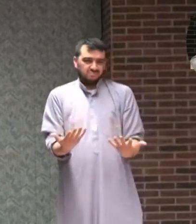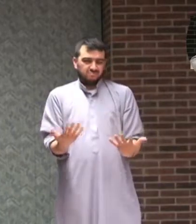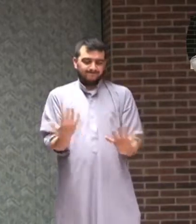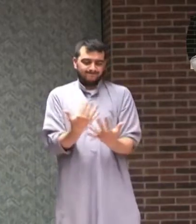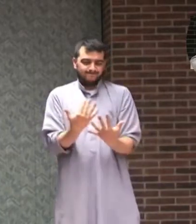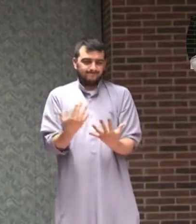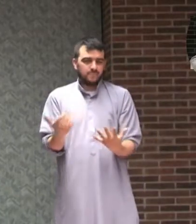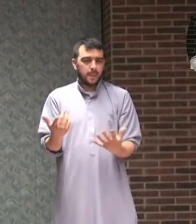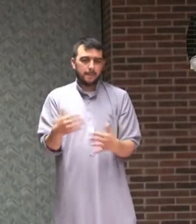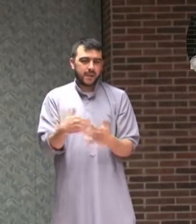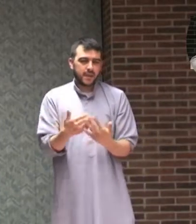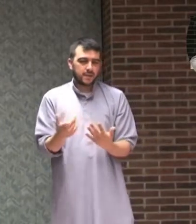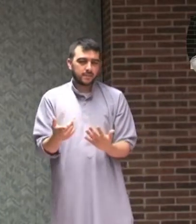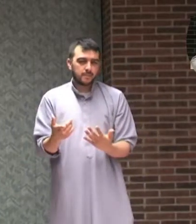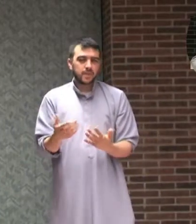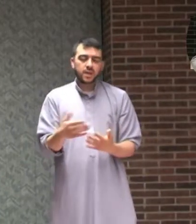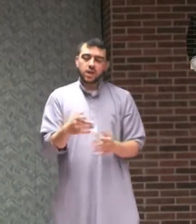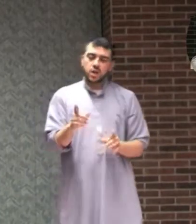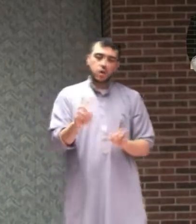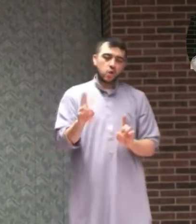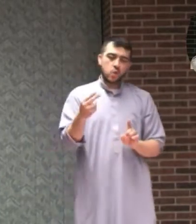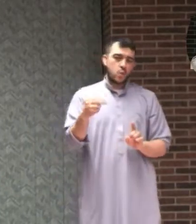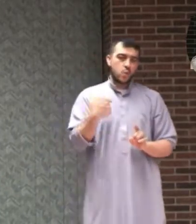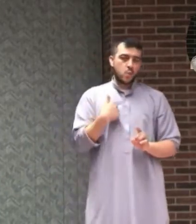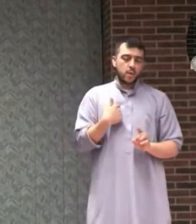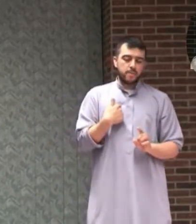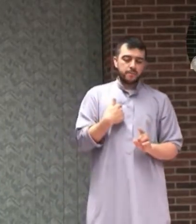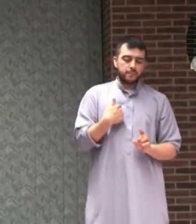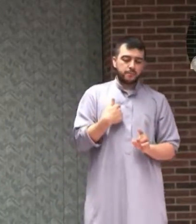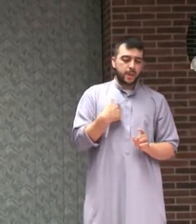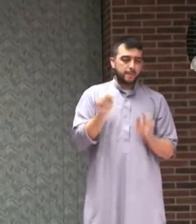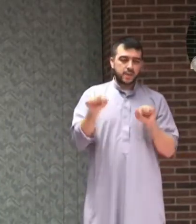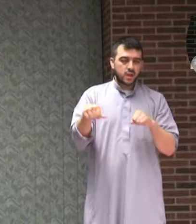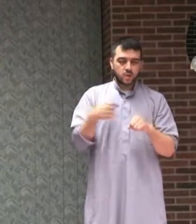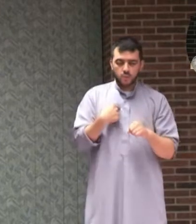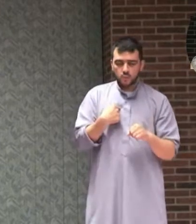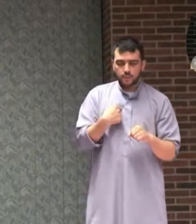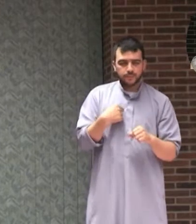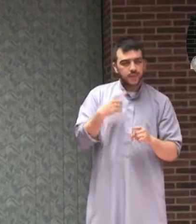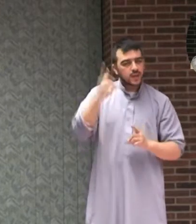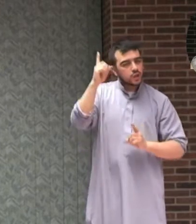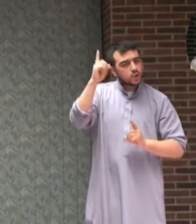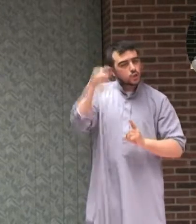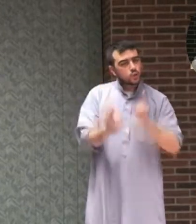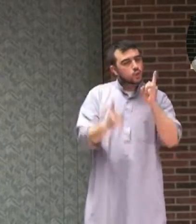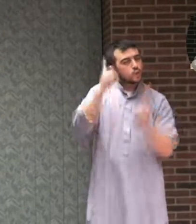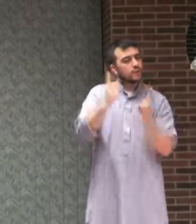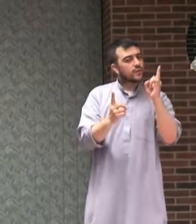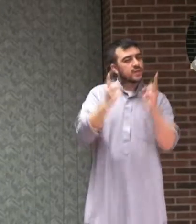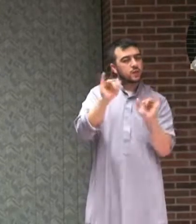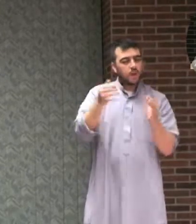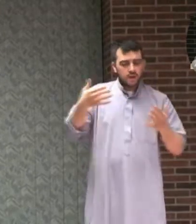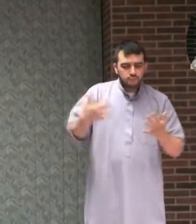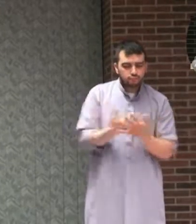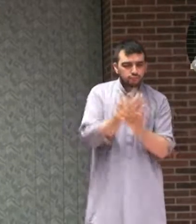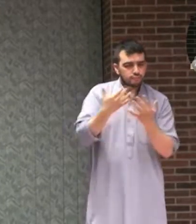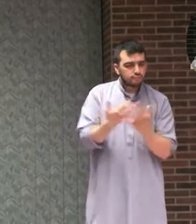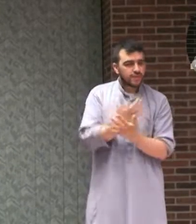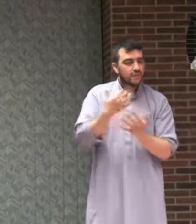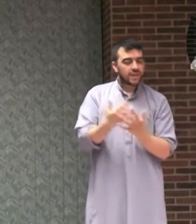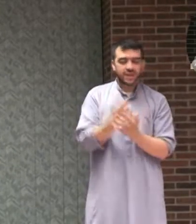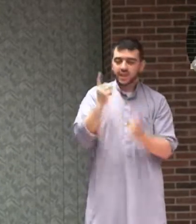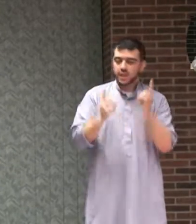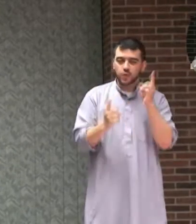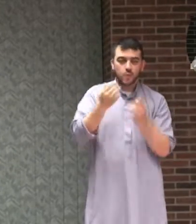jour du Eid est vraiment une occasion de faire la fête, est vraiment une occasion d'être heureux. Pourquoi ? Parce que nous avons pu